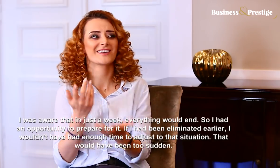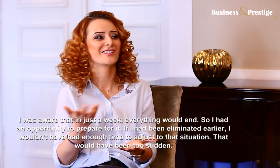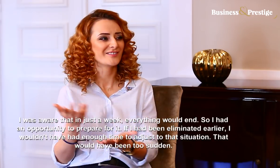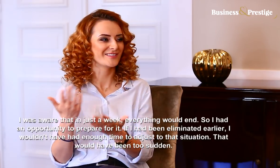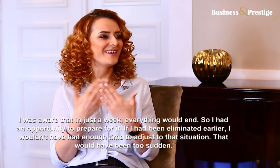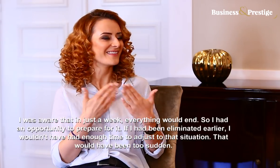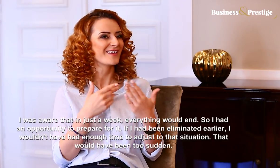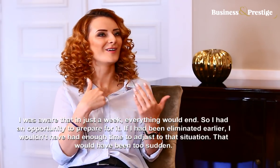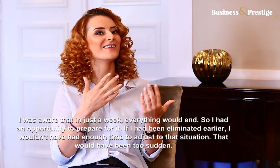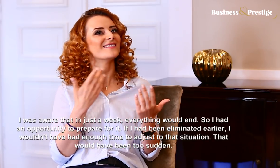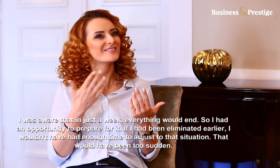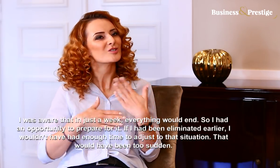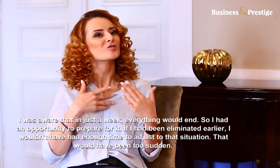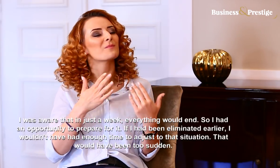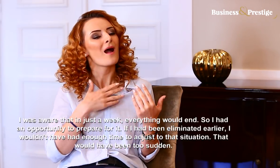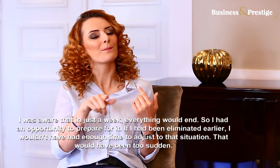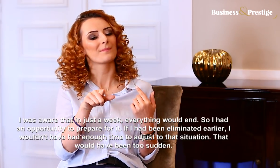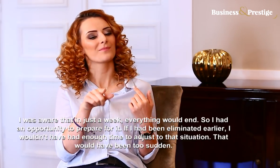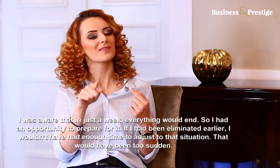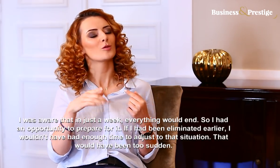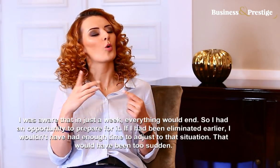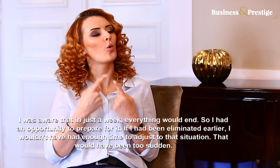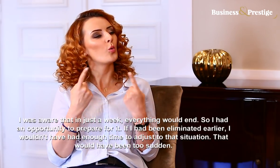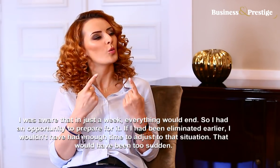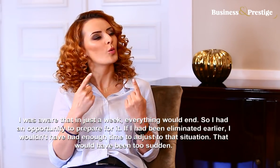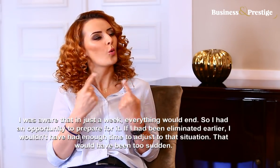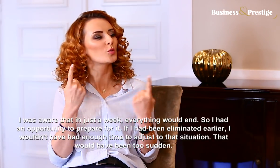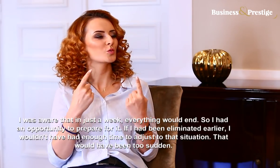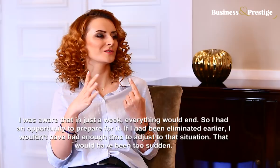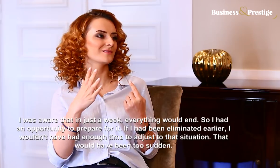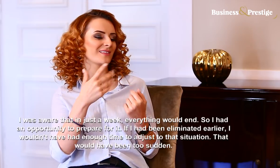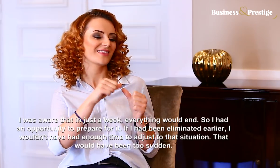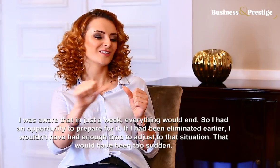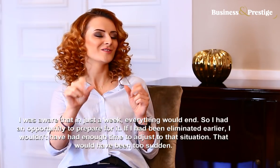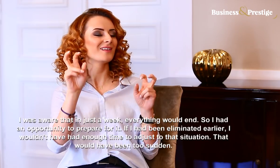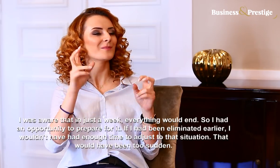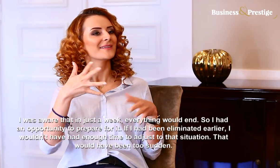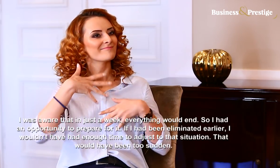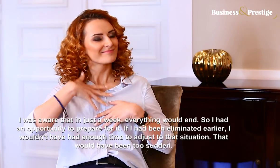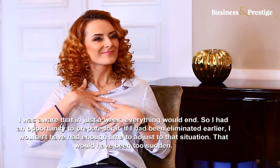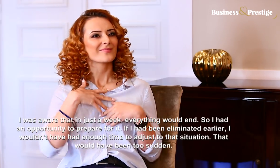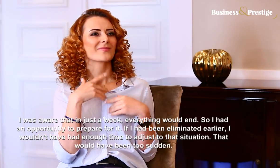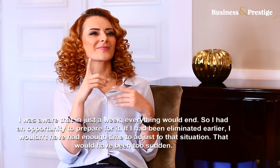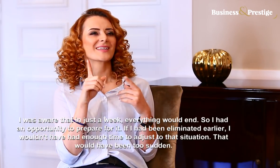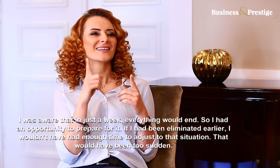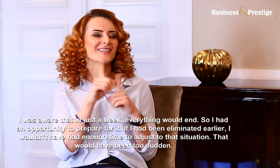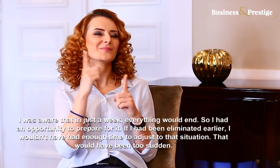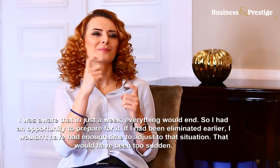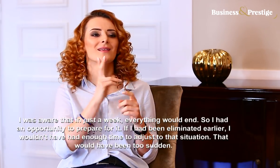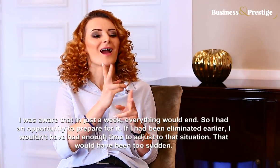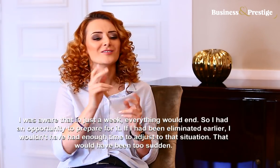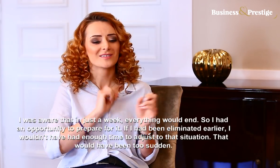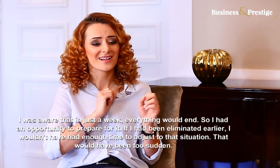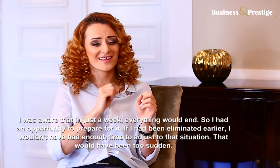tego przygotować. Gdybym odpadła wcześniej, to bym jakby nie miała czasu na to, żeby się oswoić z tą sytuacją, że okej, to już jest koniec. Nie, po prostu byłoby